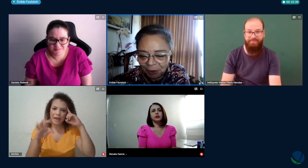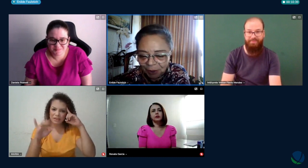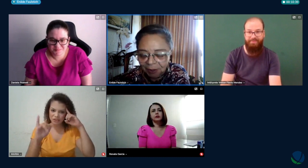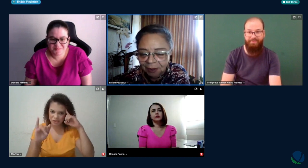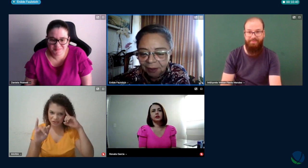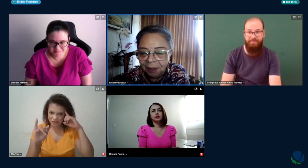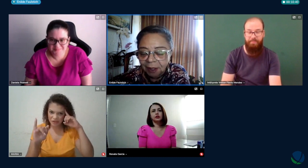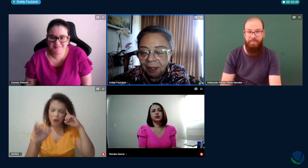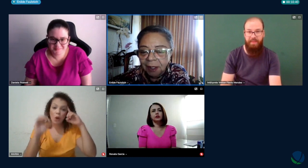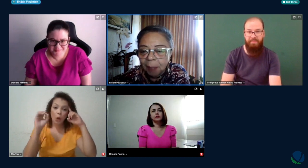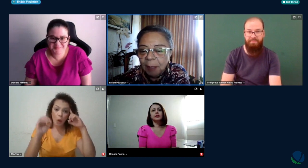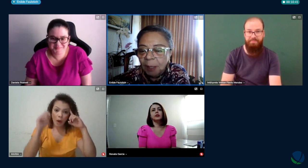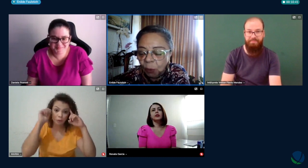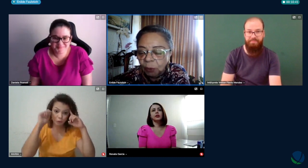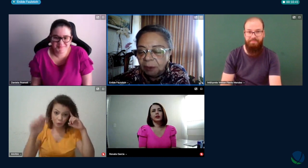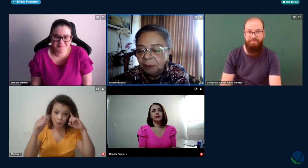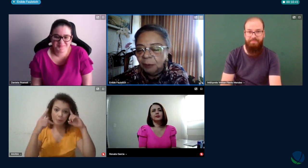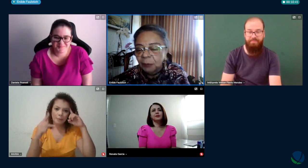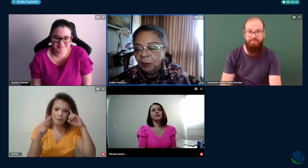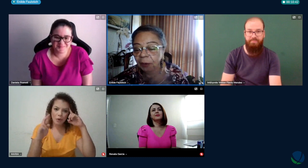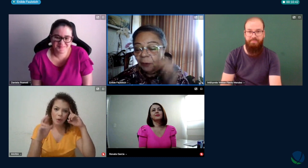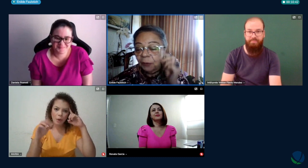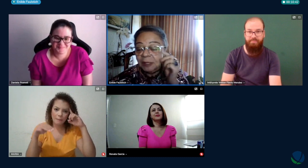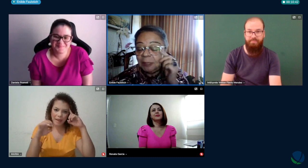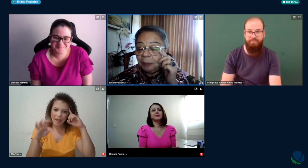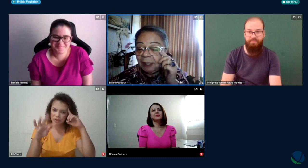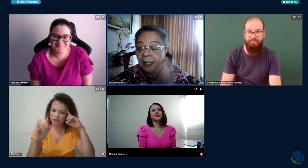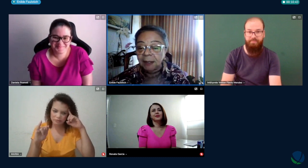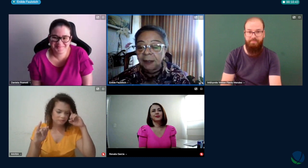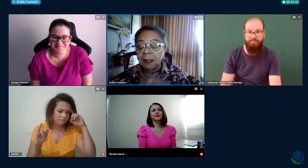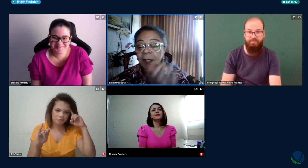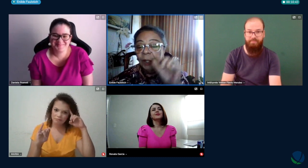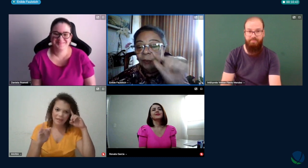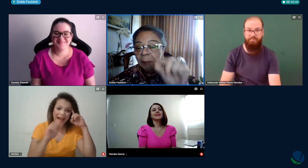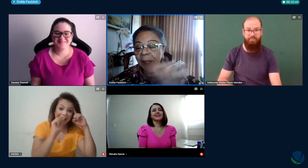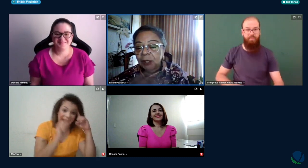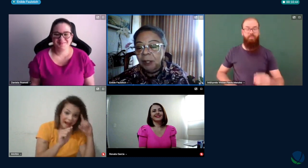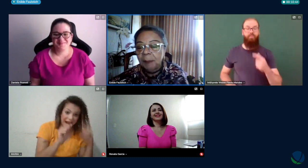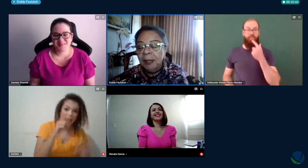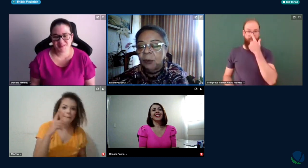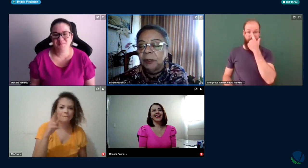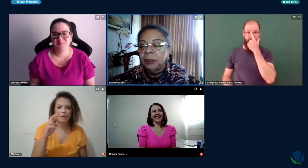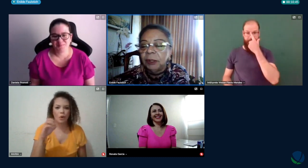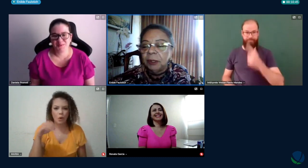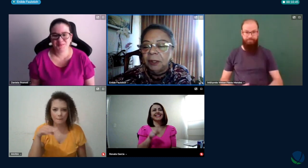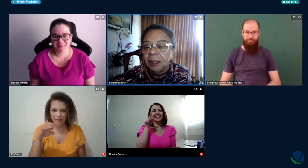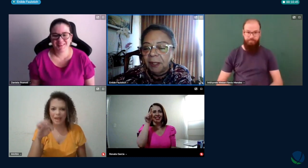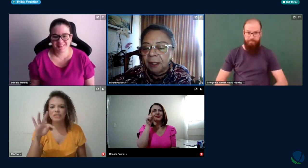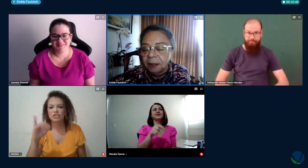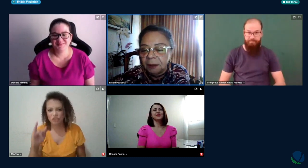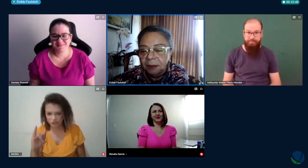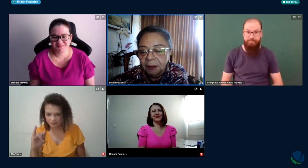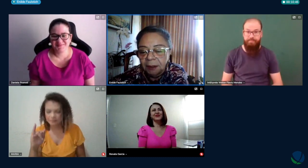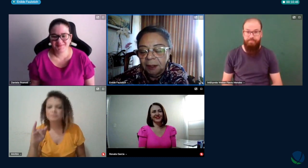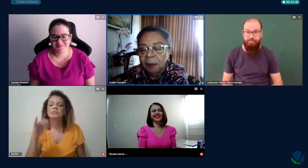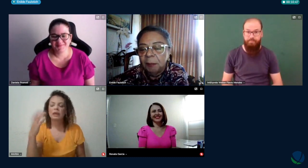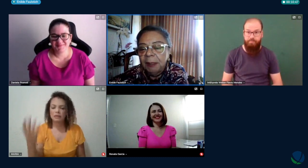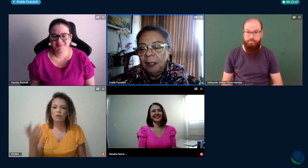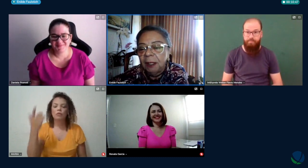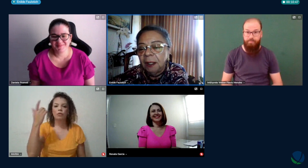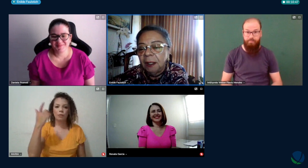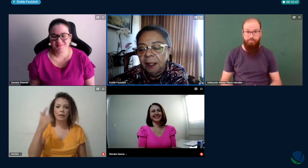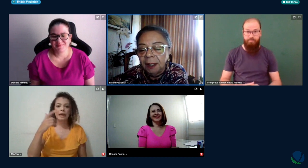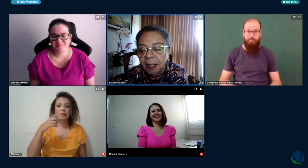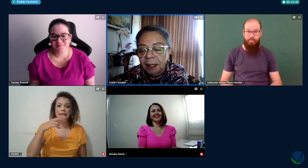antes direitinho, né? E a pergunta, vamos ver, eu vou fazer para a Renata, eu vou repetir a pergunta de Daniela